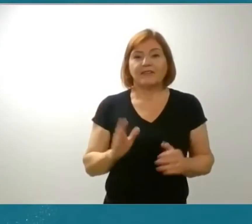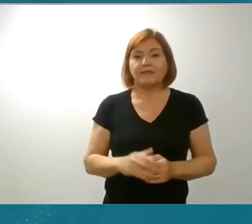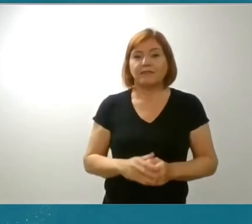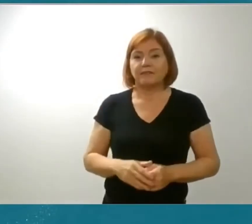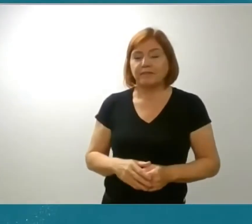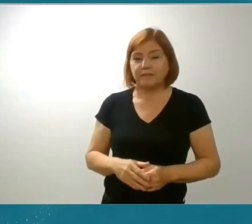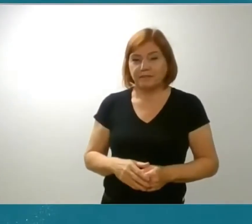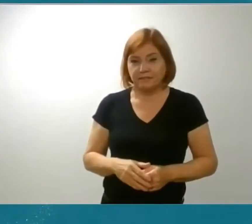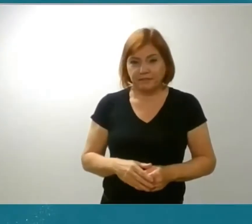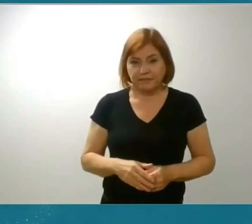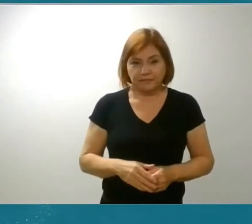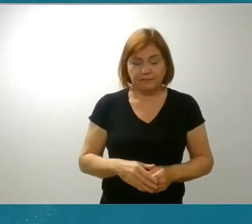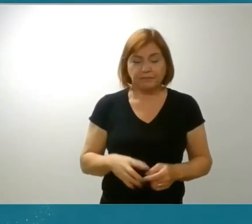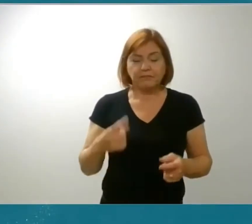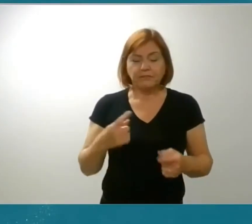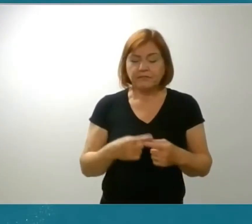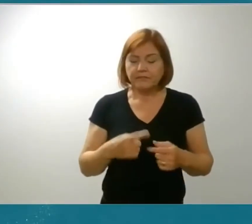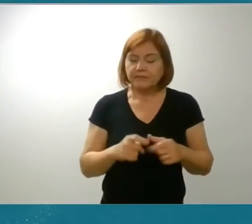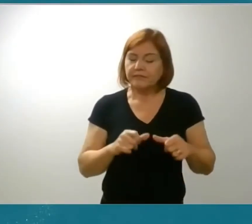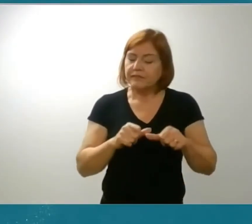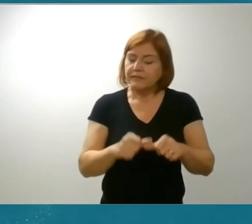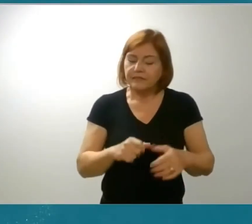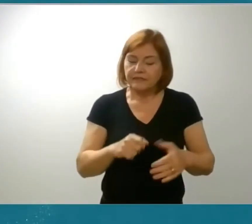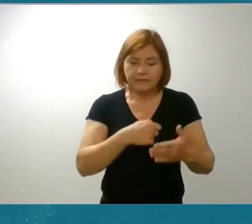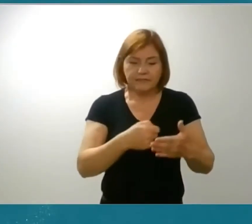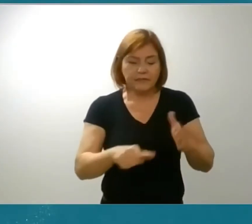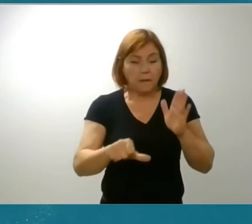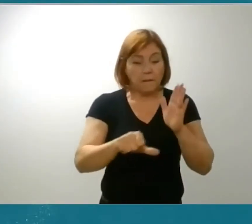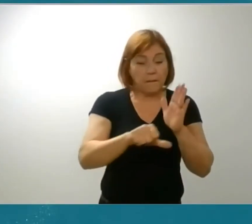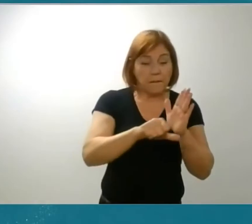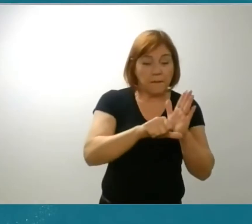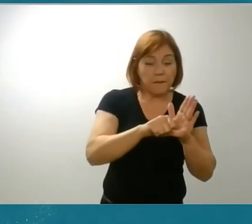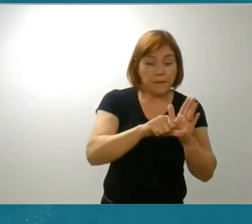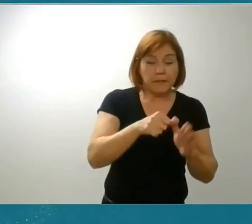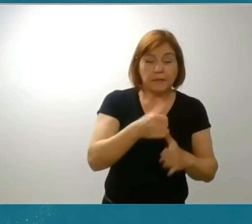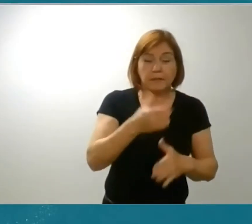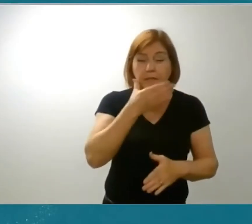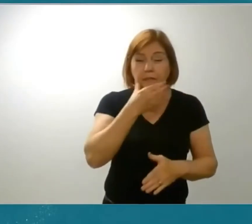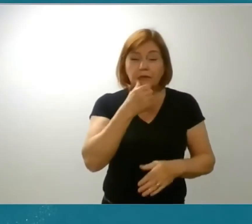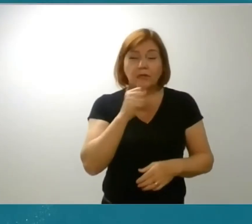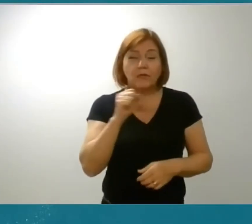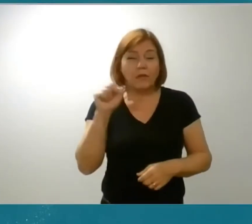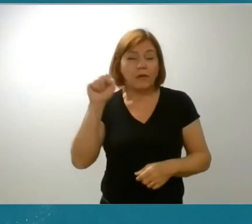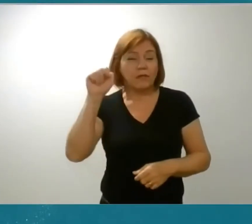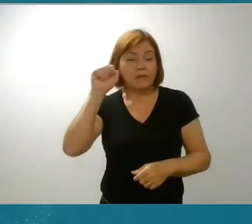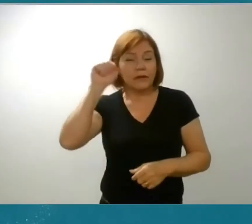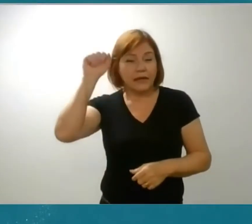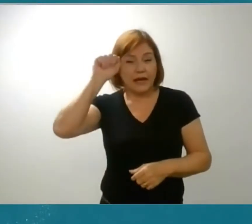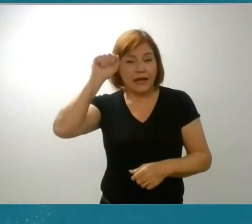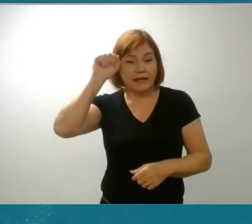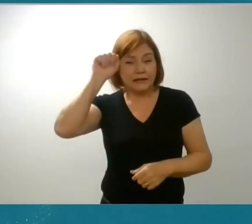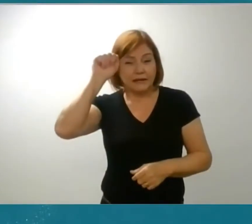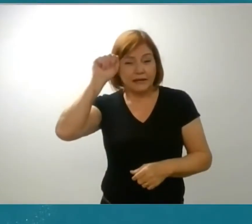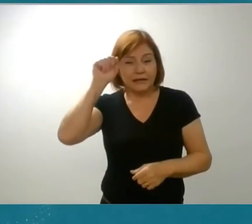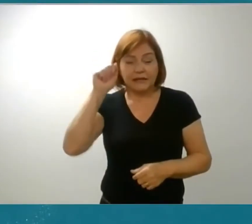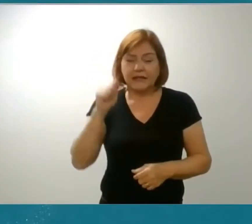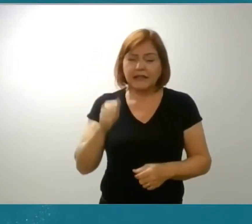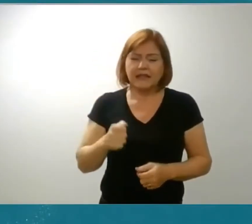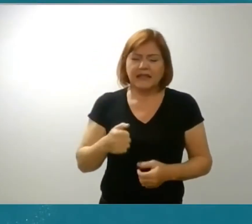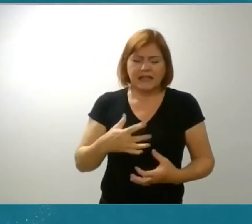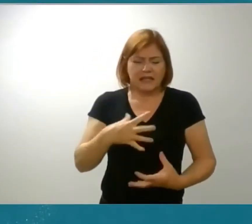Espírito. Ele já consegue nos receber nele, né? E para que onde eu